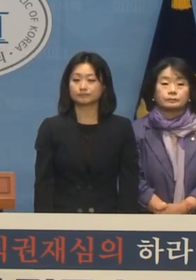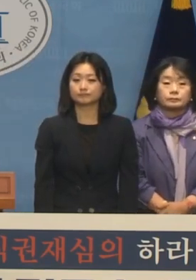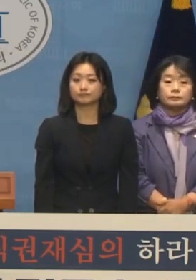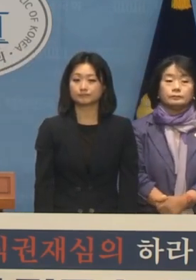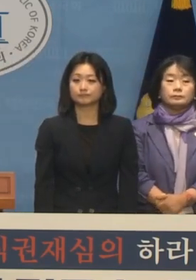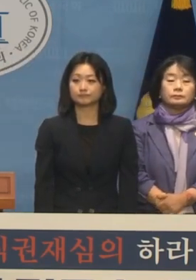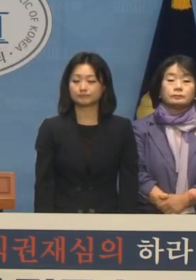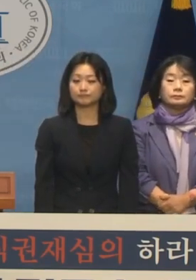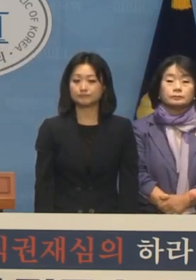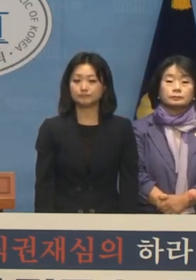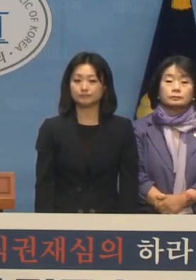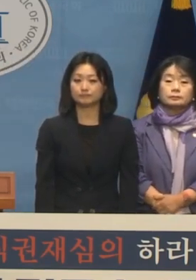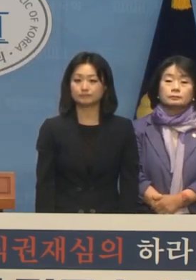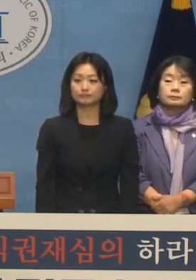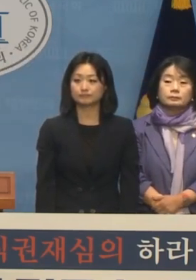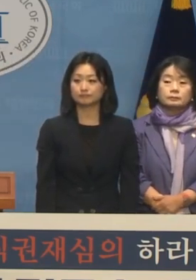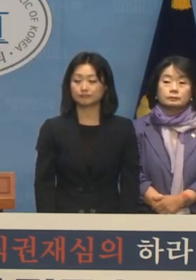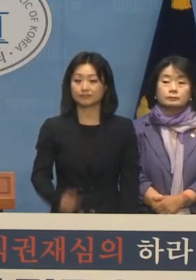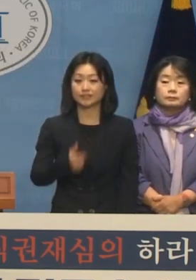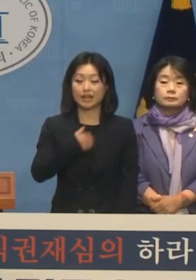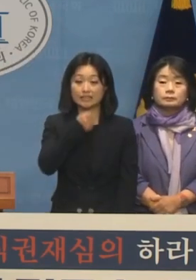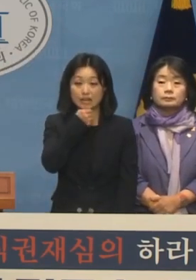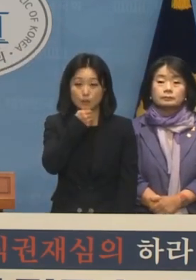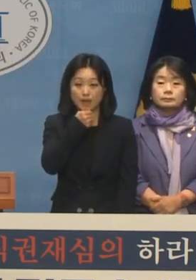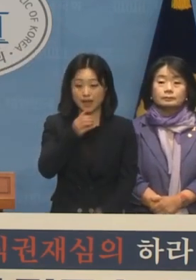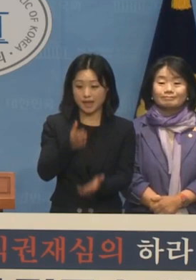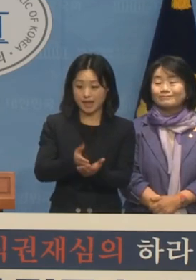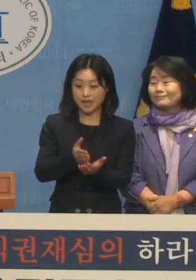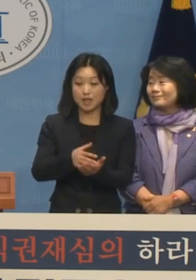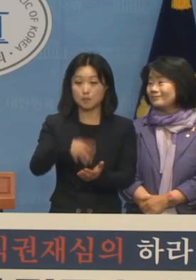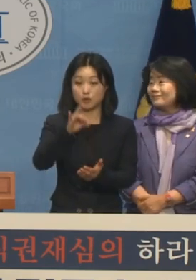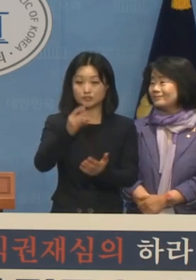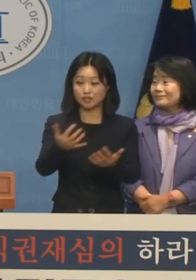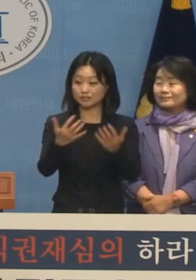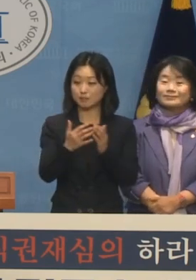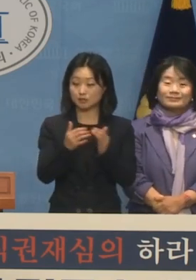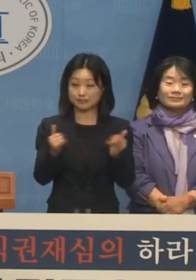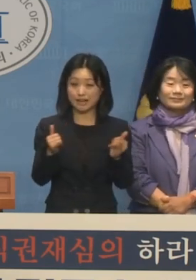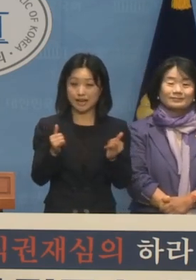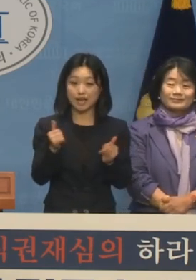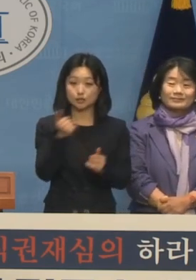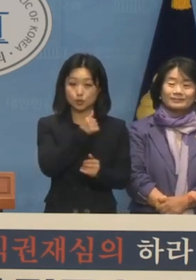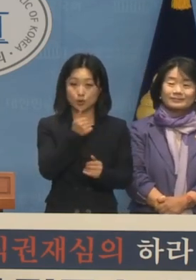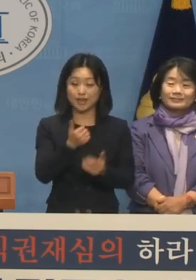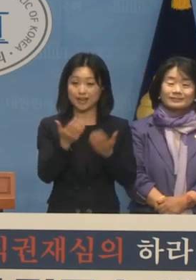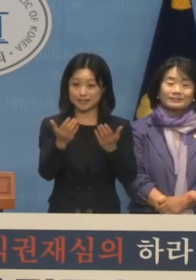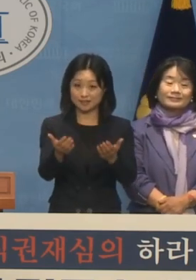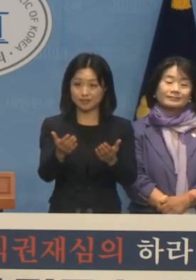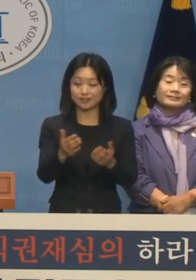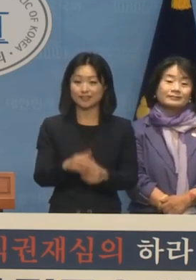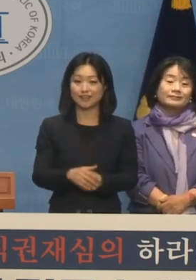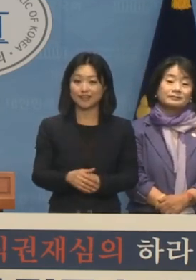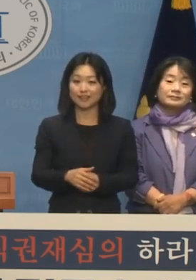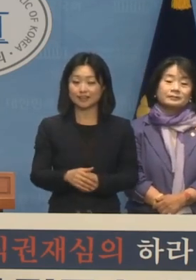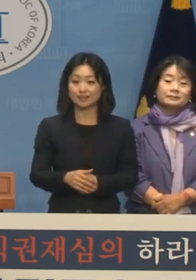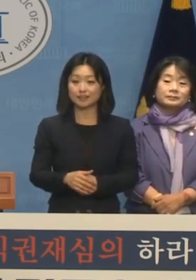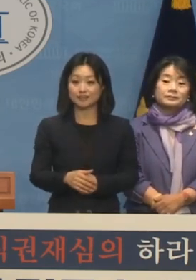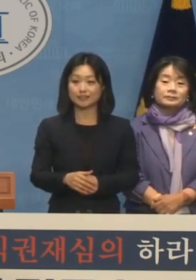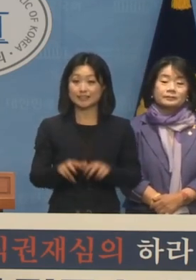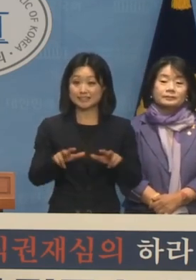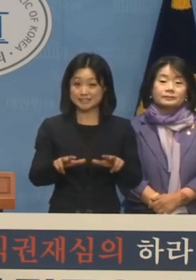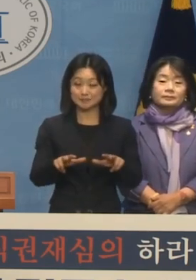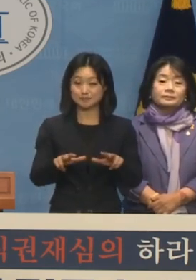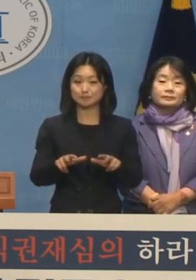예, 제가 그 사회를 보면서 먼저 그 참석자를 소개해야 되는데 못해서 죄송합니다. 지금